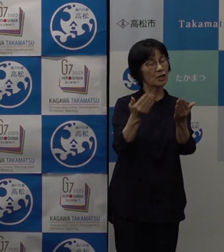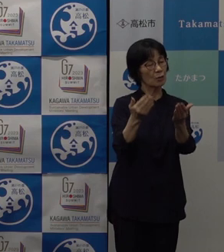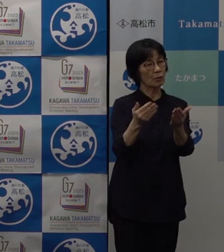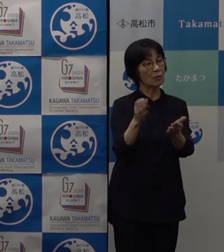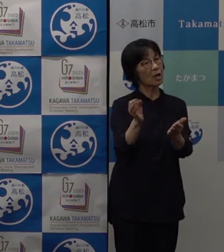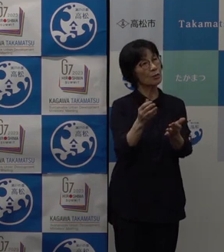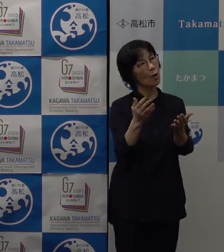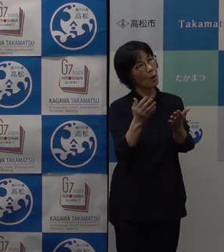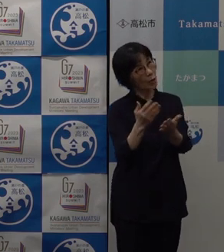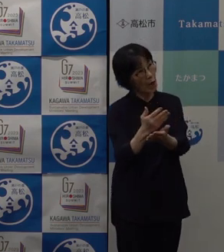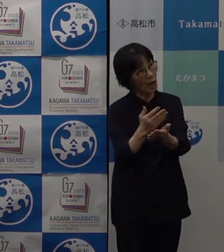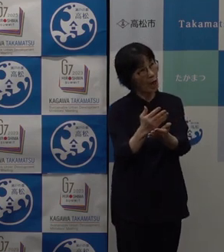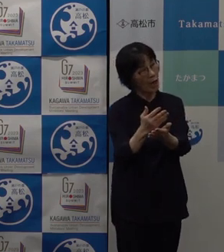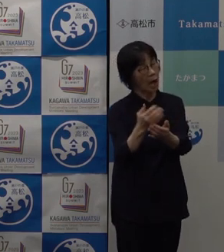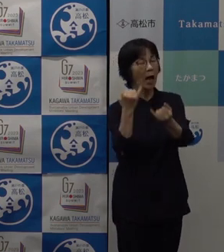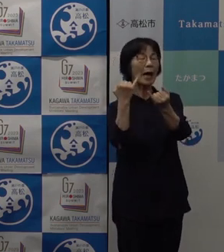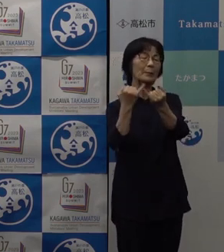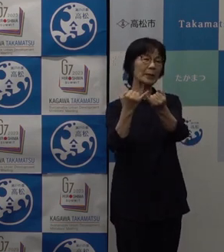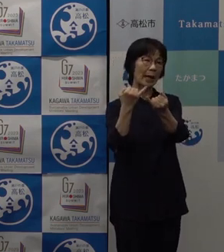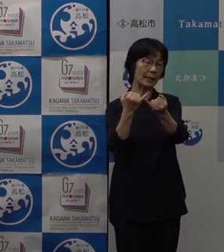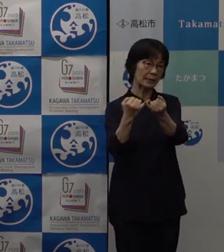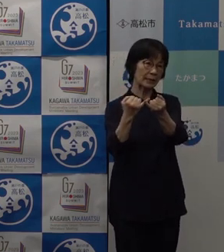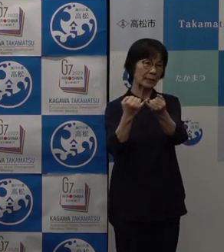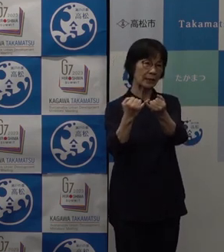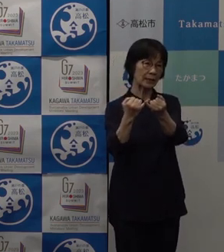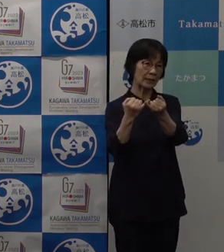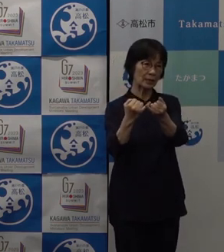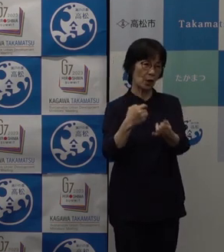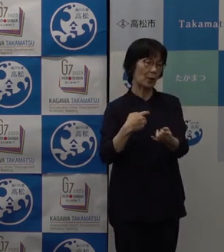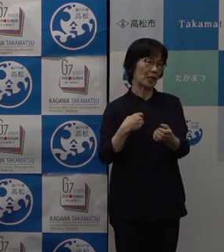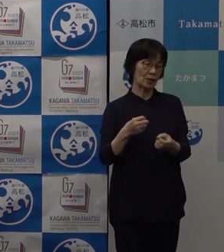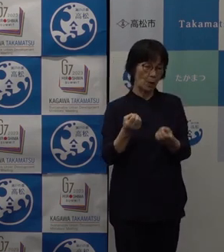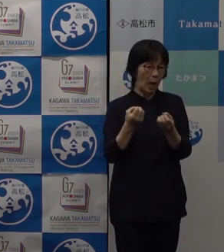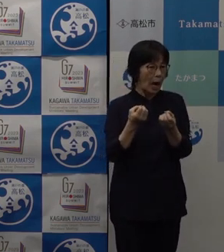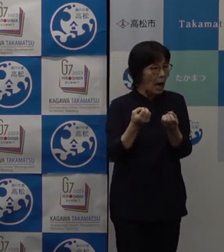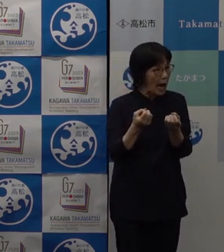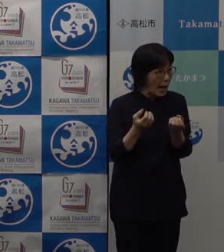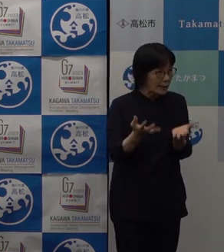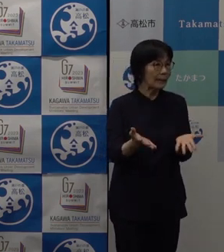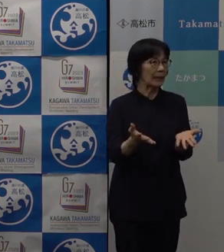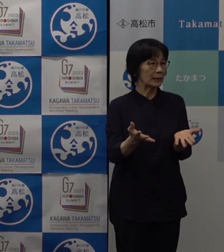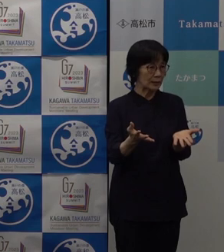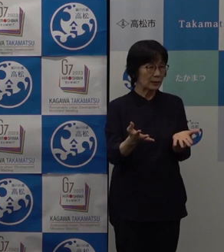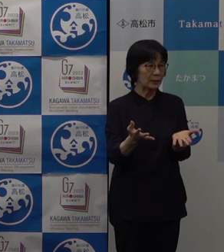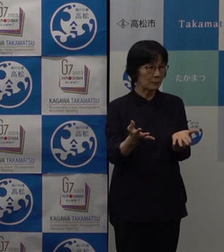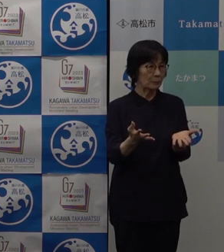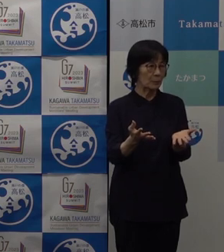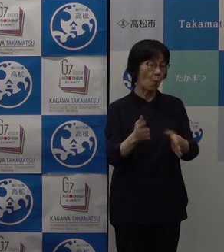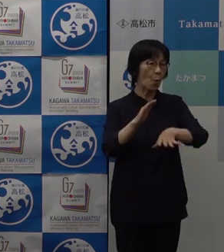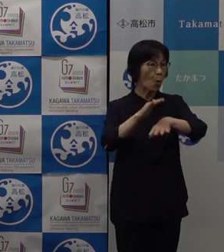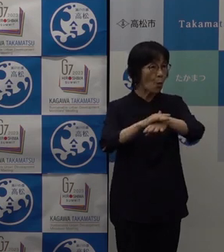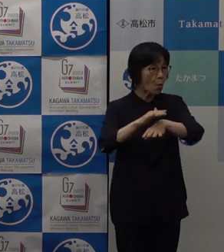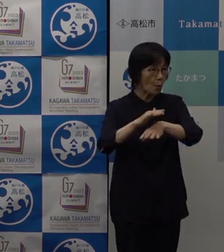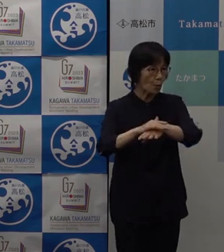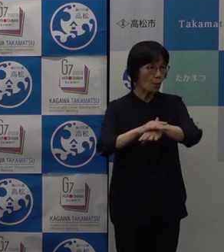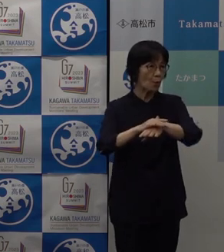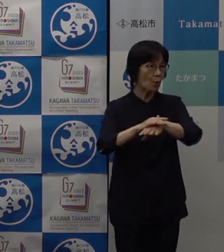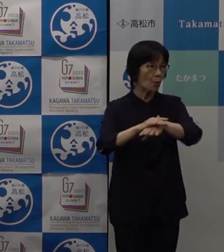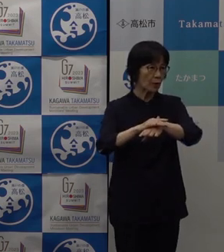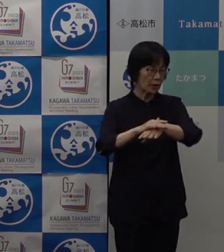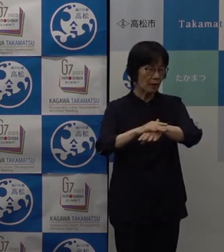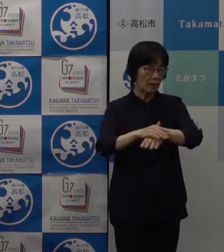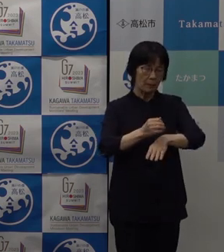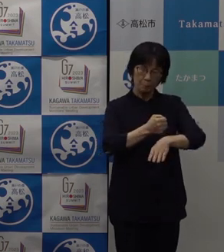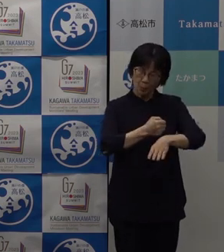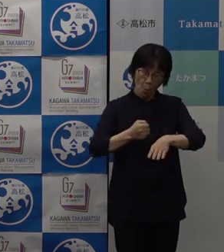よと言ったような形で、まあ、いわば私は新しいナショナルミニマムと言ってるんですけども、まあ、そういう形で思い切った